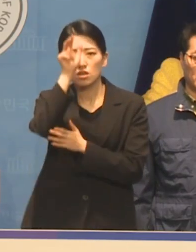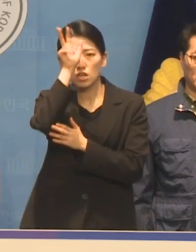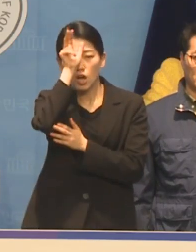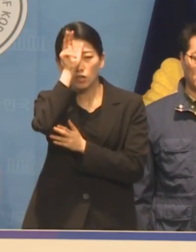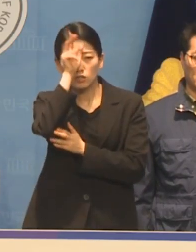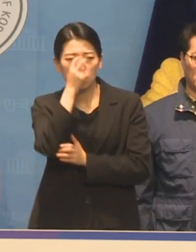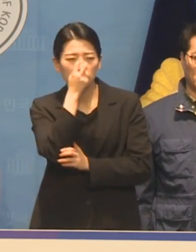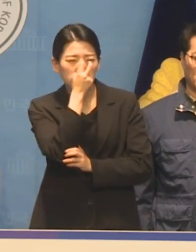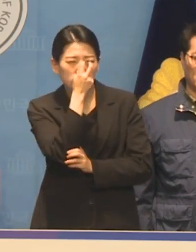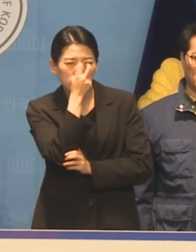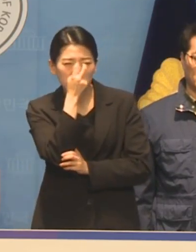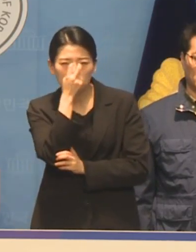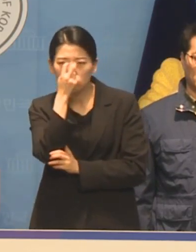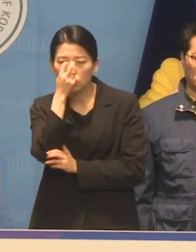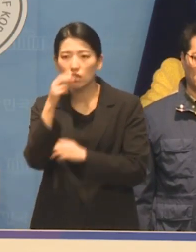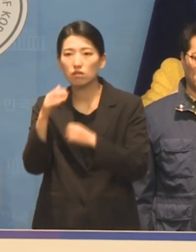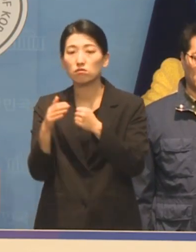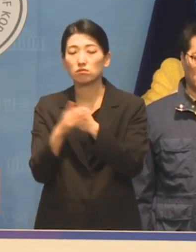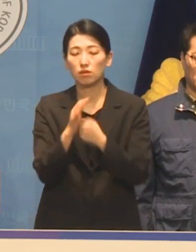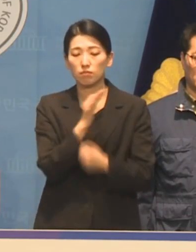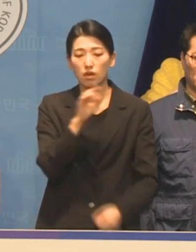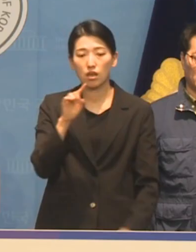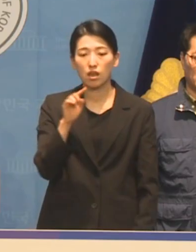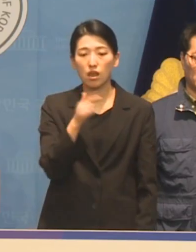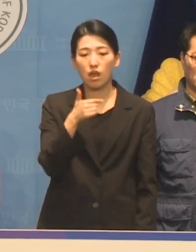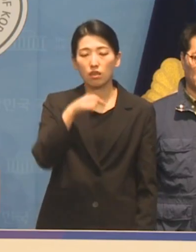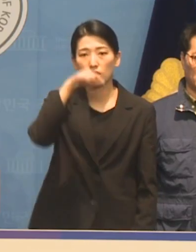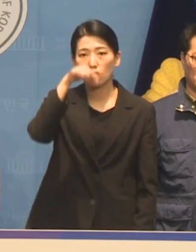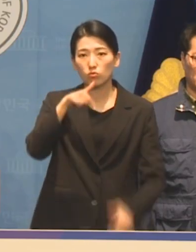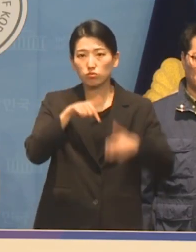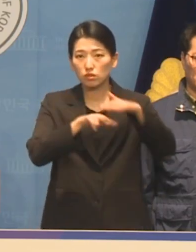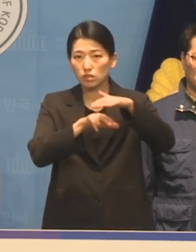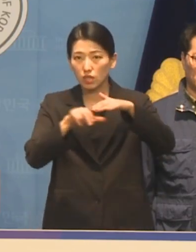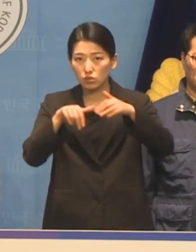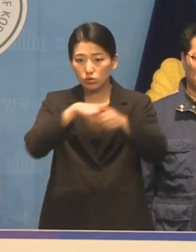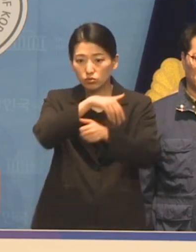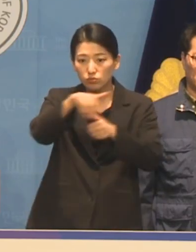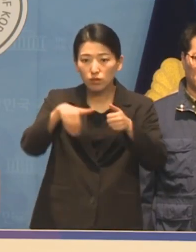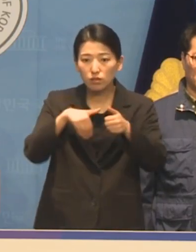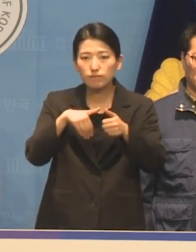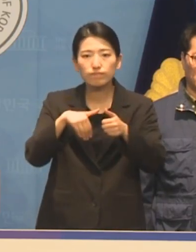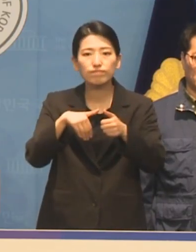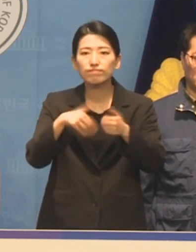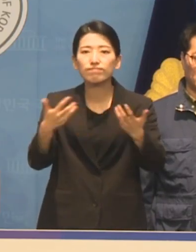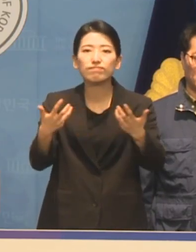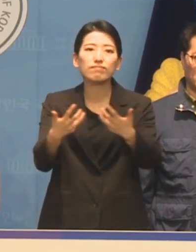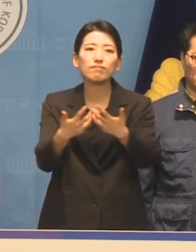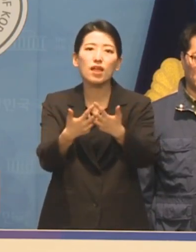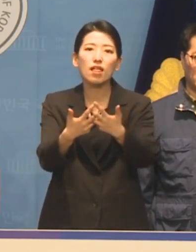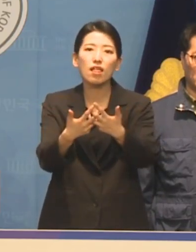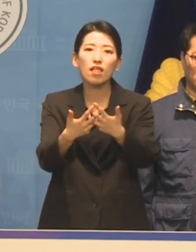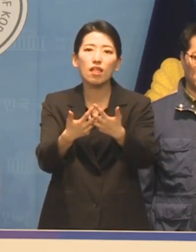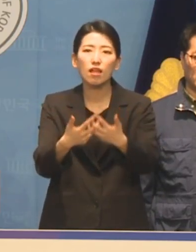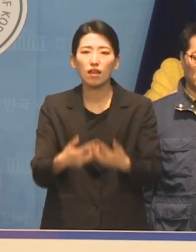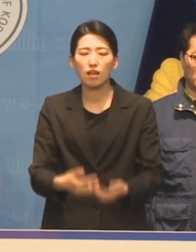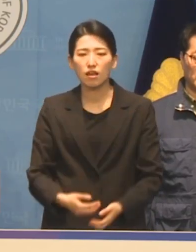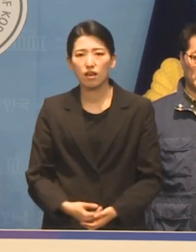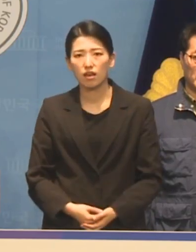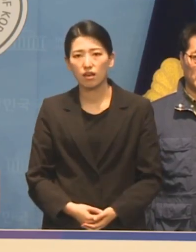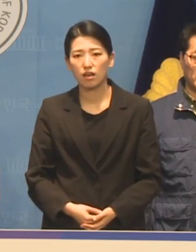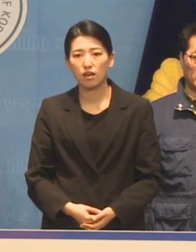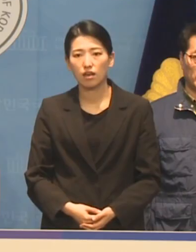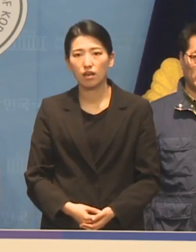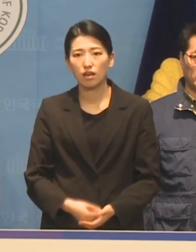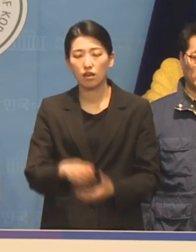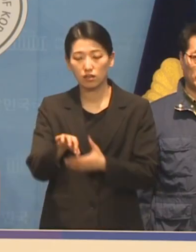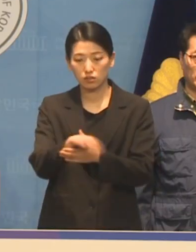때문에 안국역을 중심으로 한 종로구 일대는 사실상 마비되었습니다. 종로구